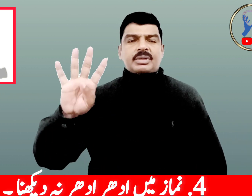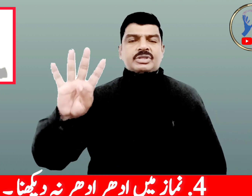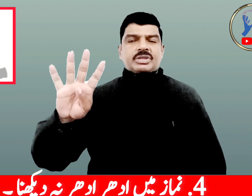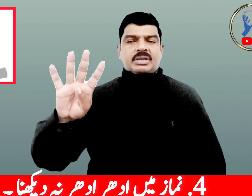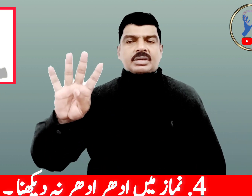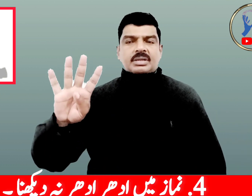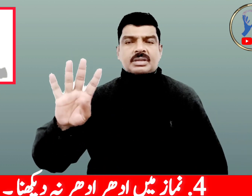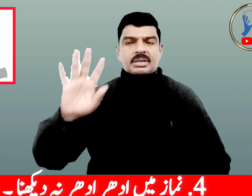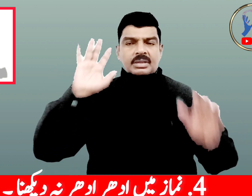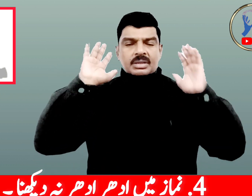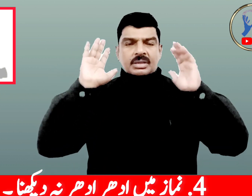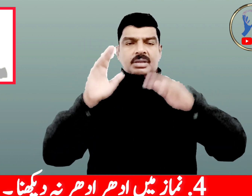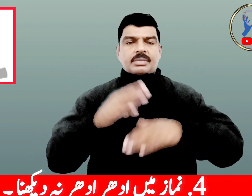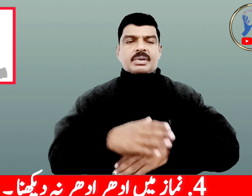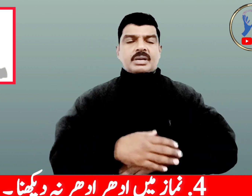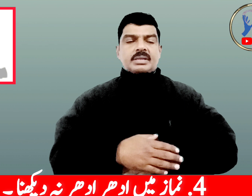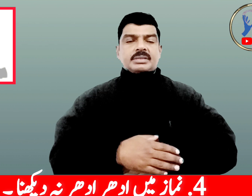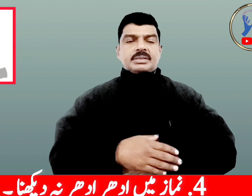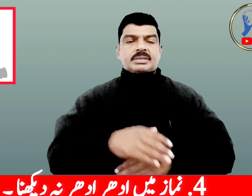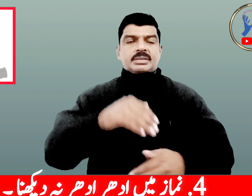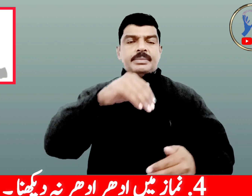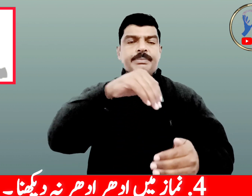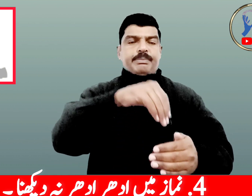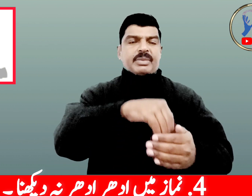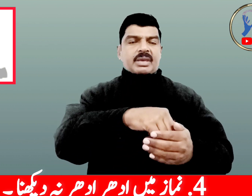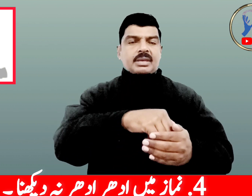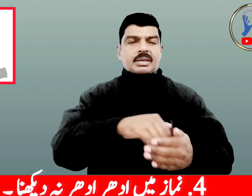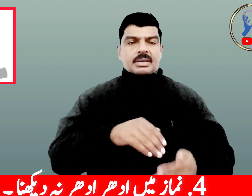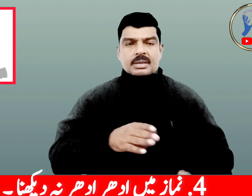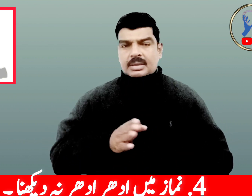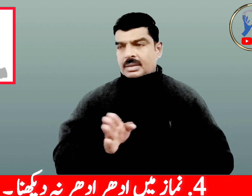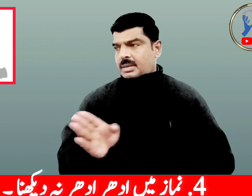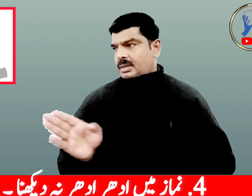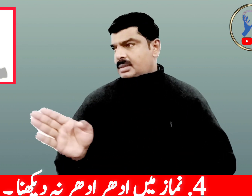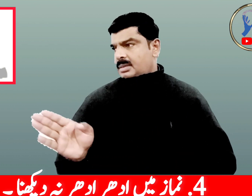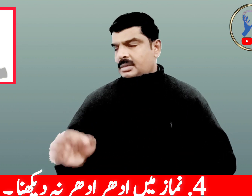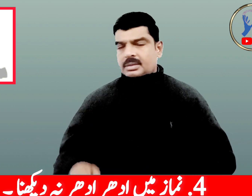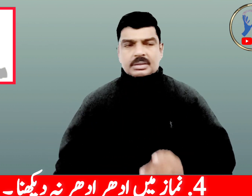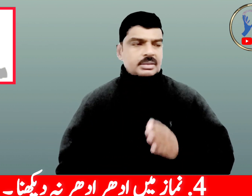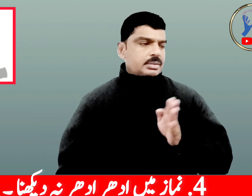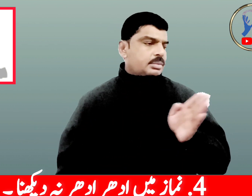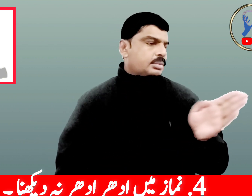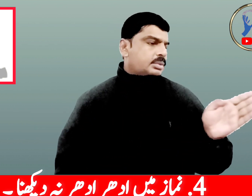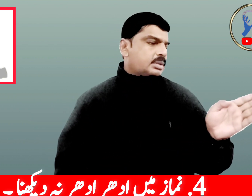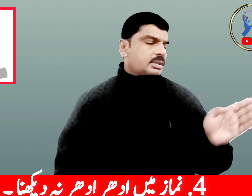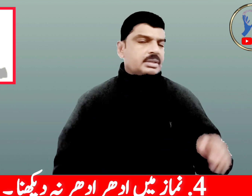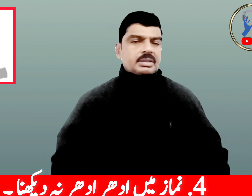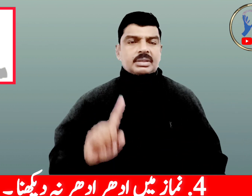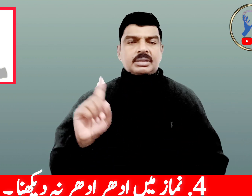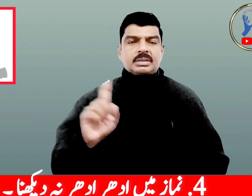نمبر 4، نماز میں ادھر ادھر